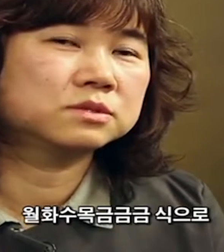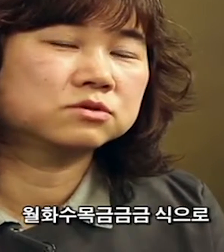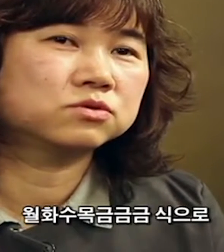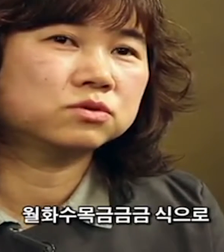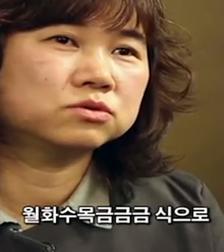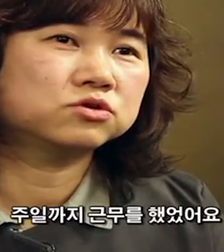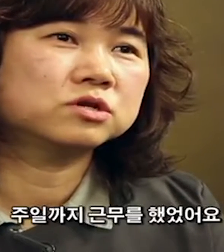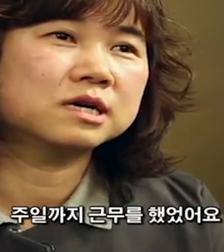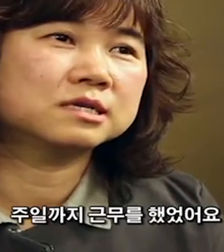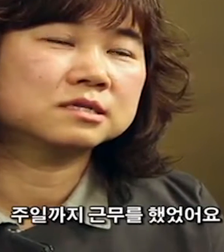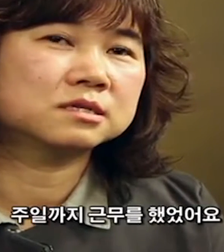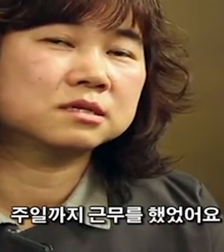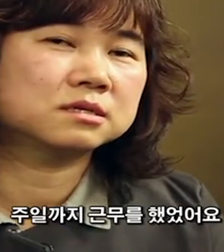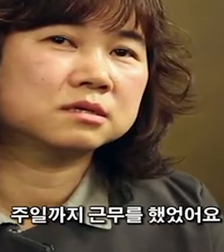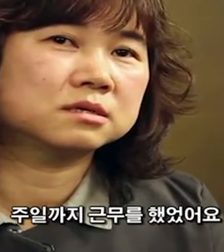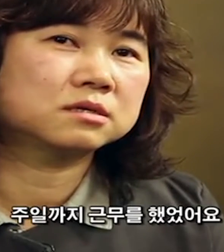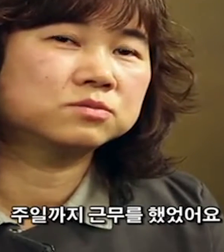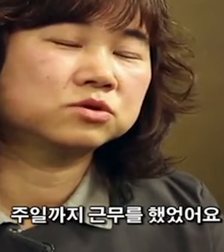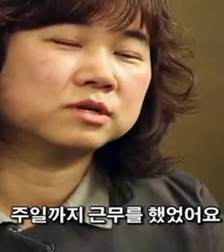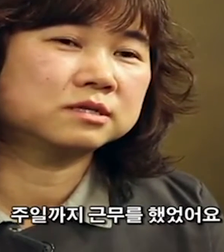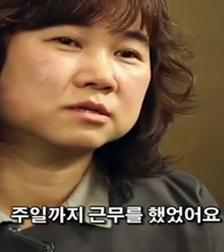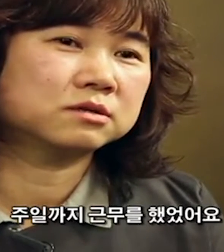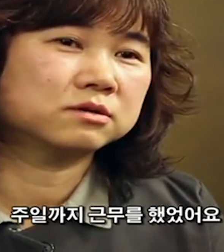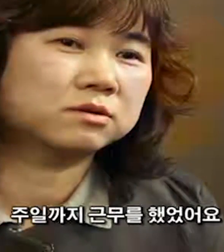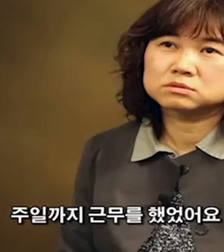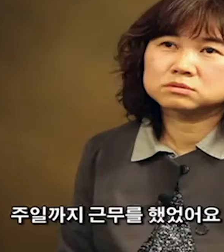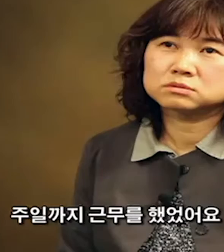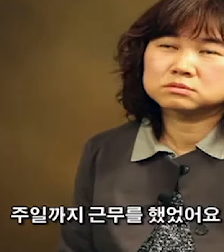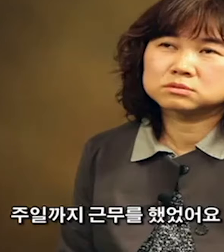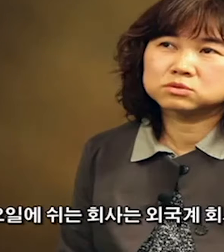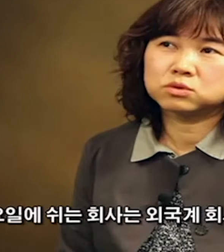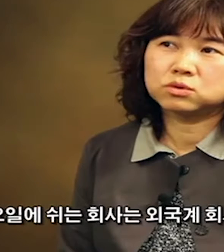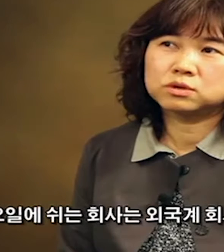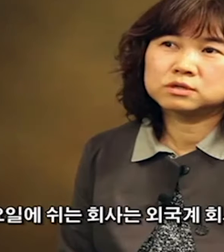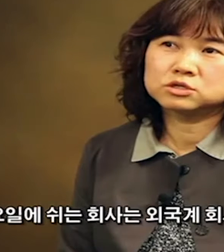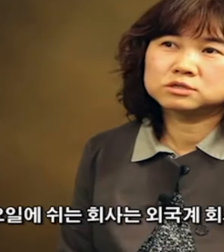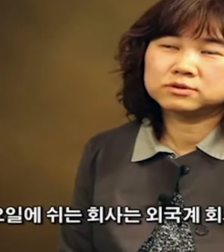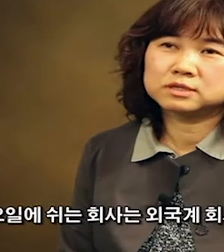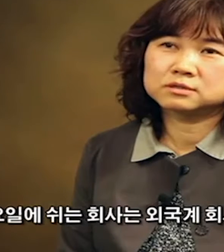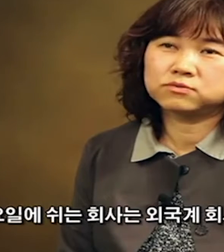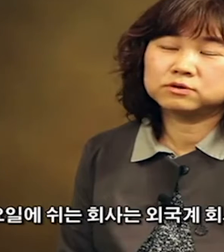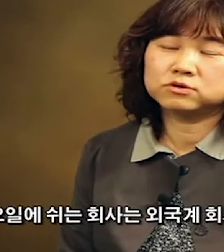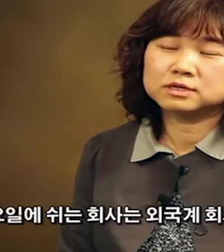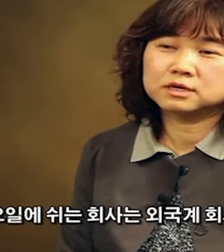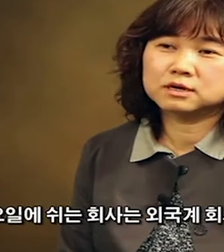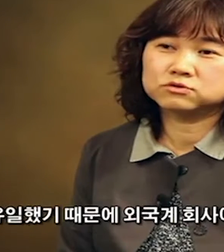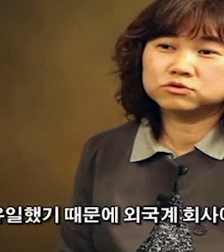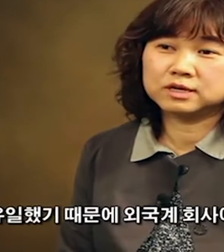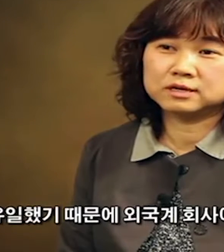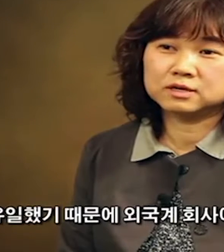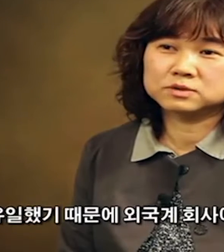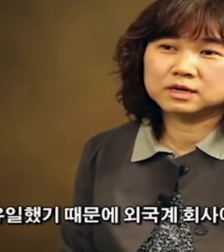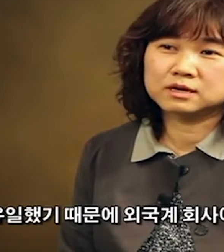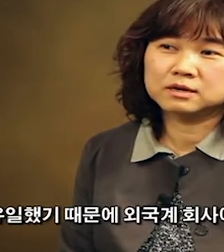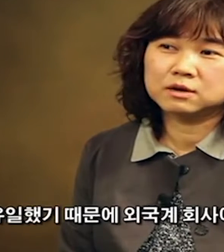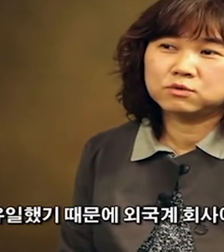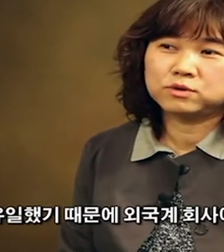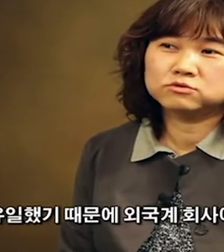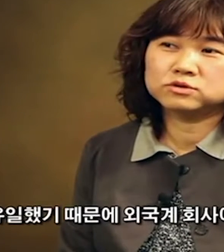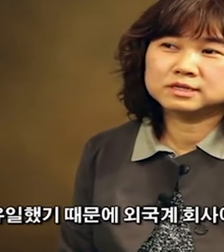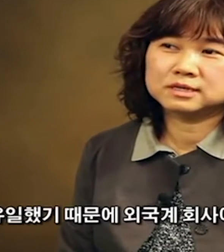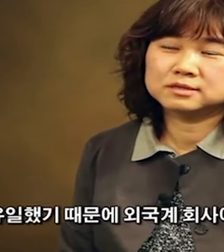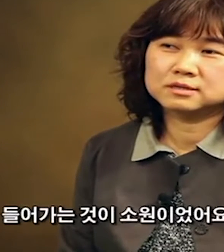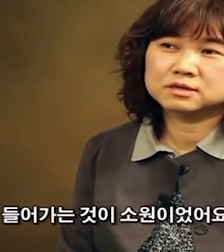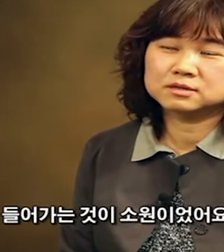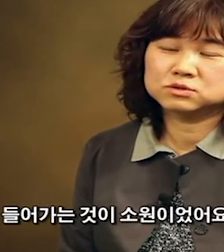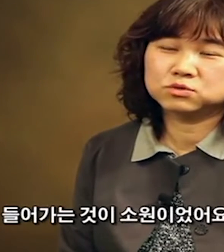금 식으로 주일까지 근무를 했었어요. 토요일 쉬는 회사는 외국인 회사가 유일했기 때문에